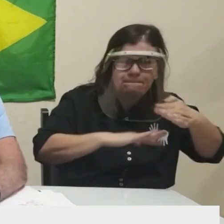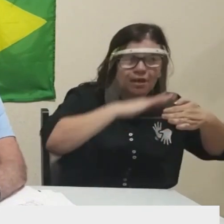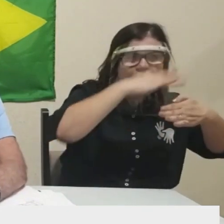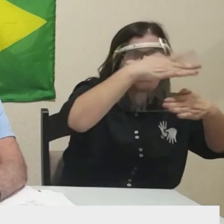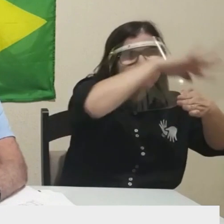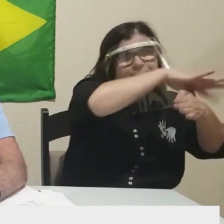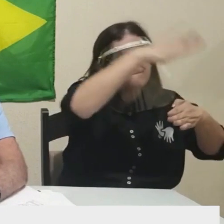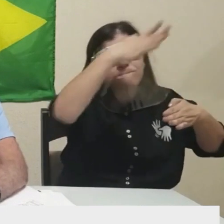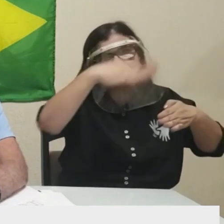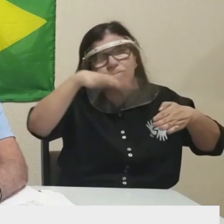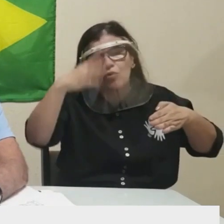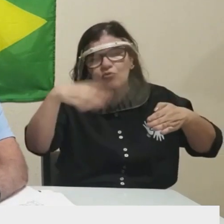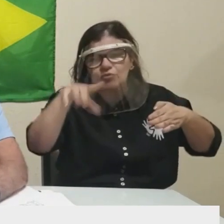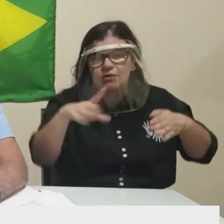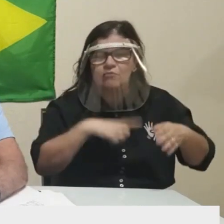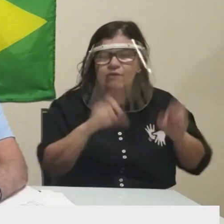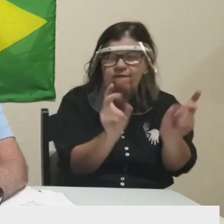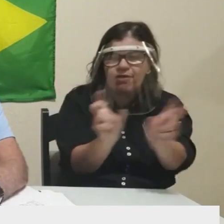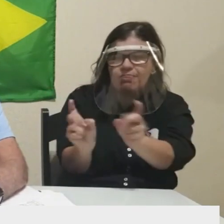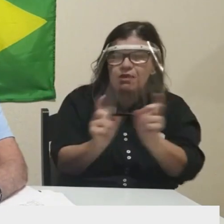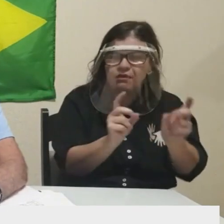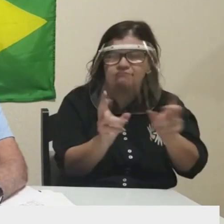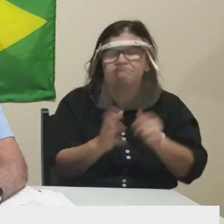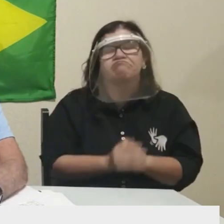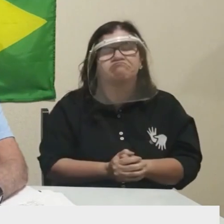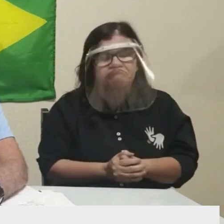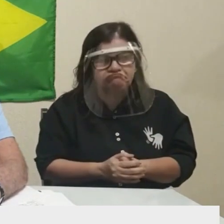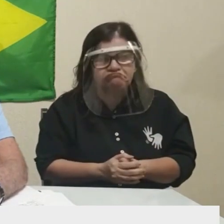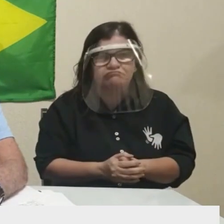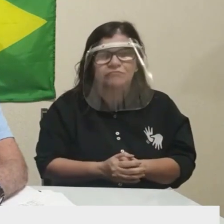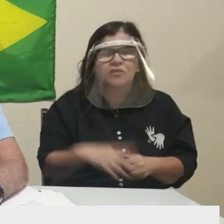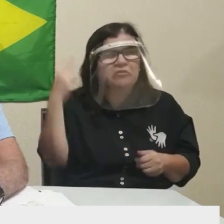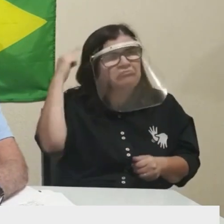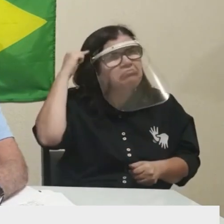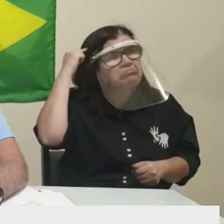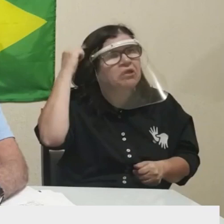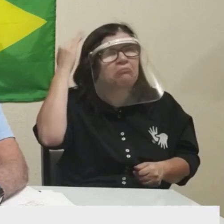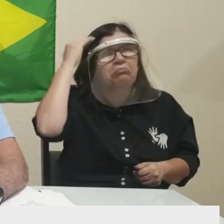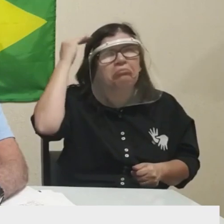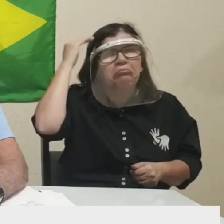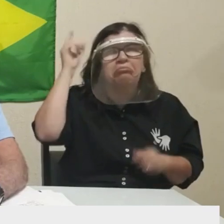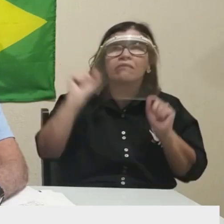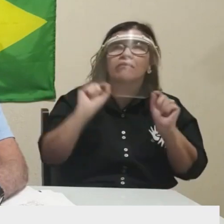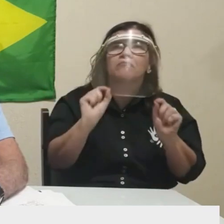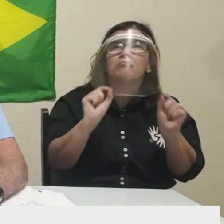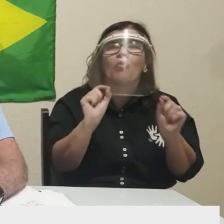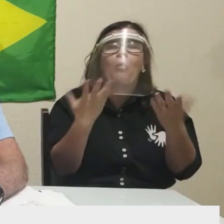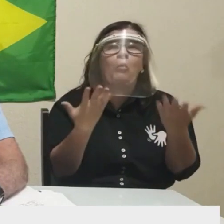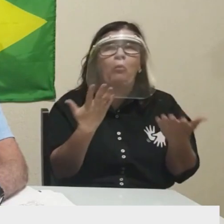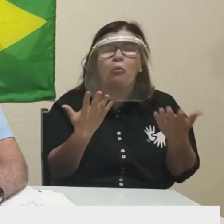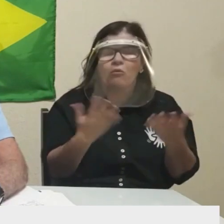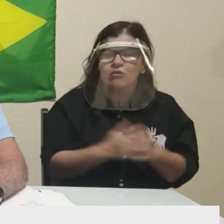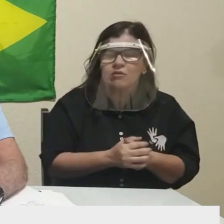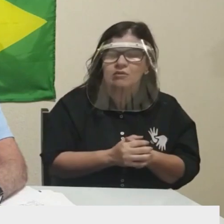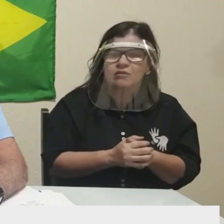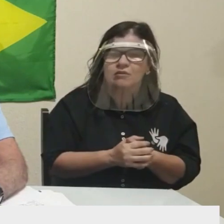Para chegar até o Sergesp. É complicado. Detalhe na portaria que deixou intrigado. O controle fitossanitário é exercido